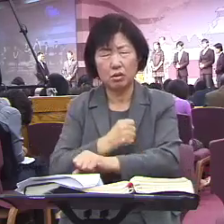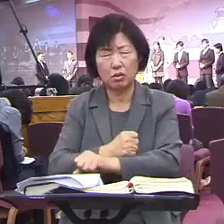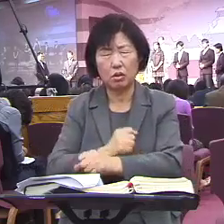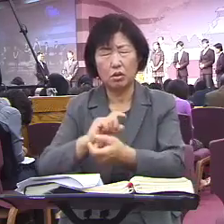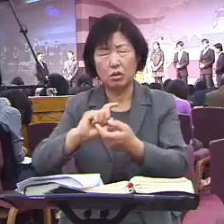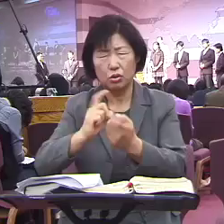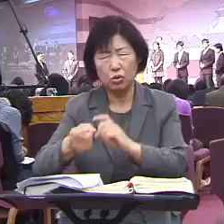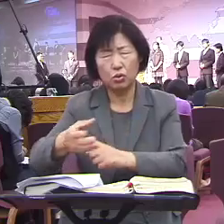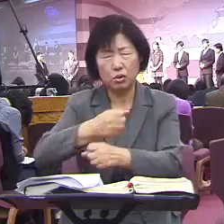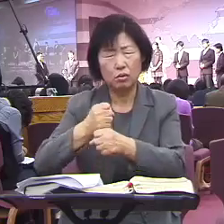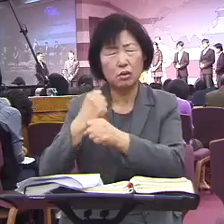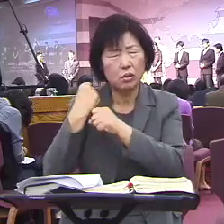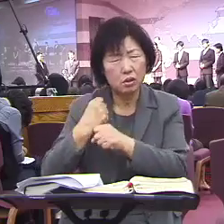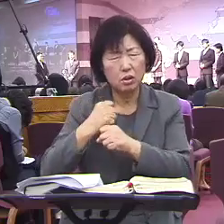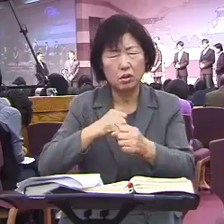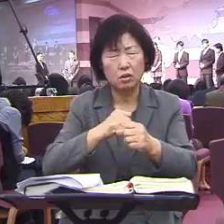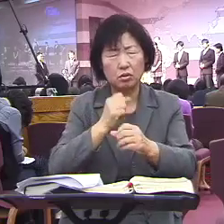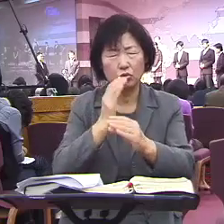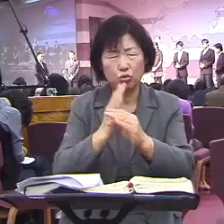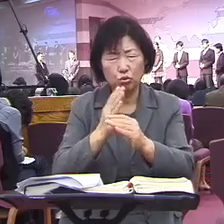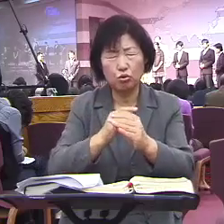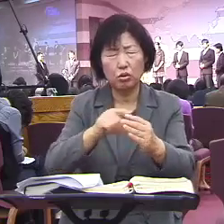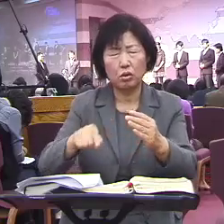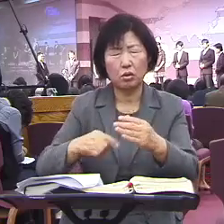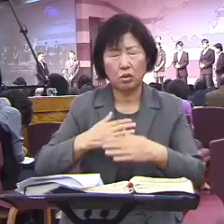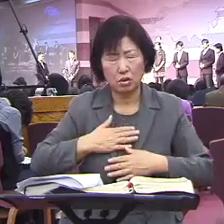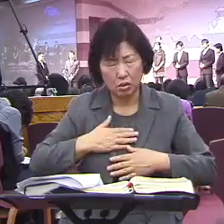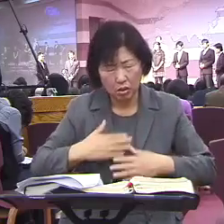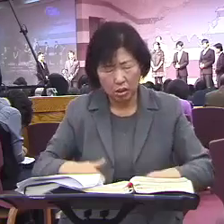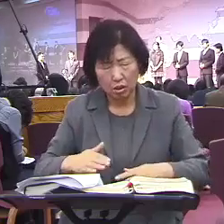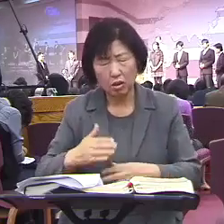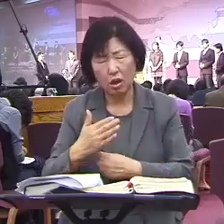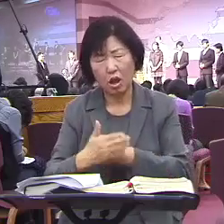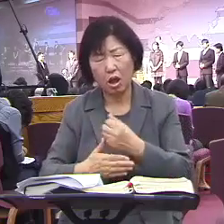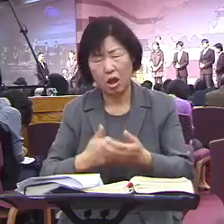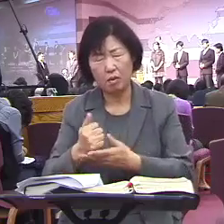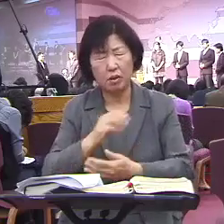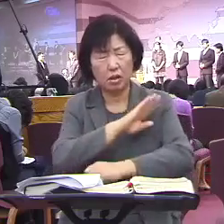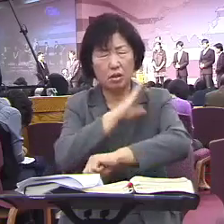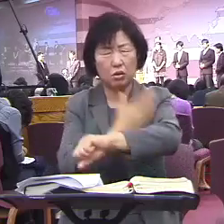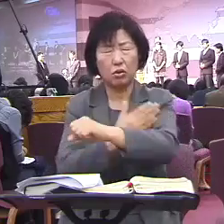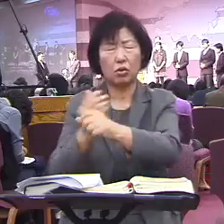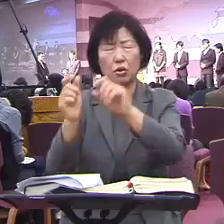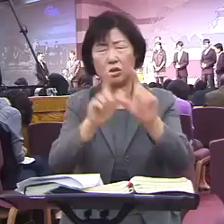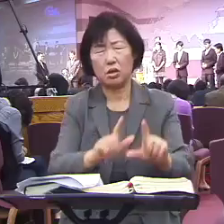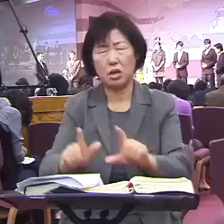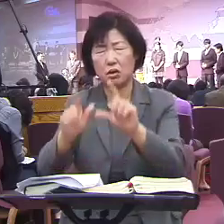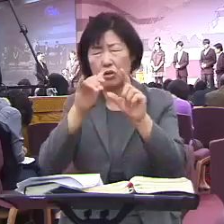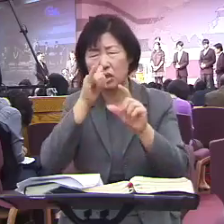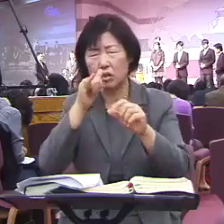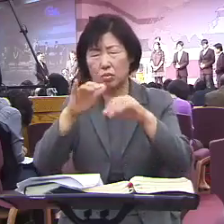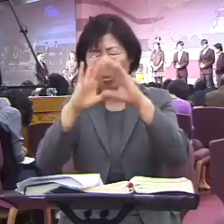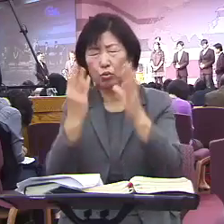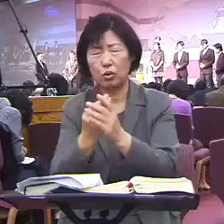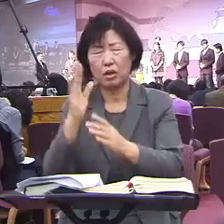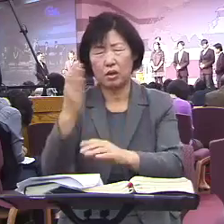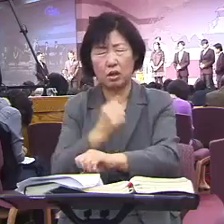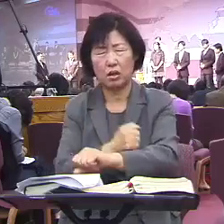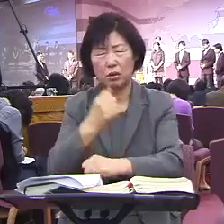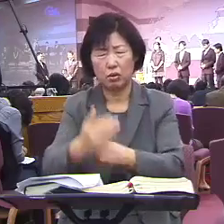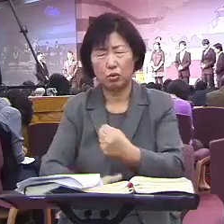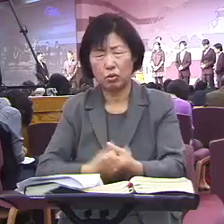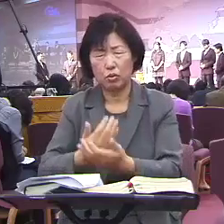짐을 짓는 가운데 우리의 연약함을 하나님의 능력으로 살 수 있는 저희들 모두가 되게 해